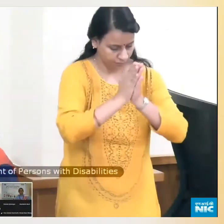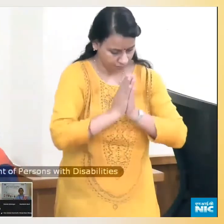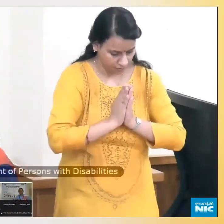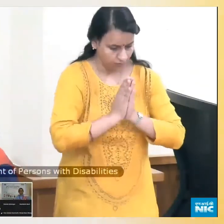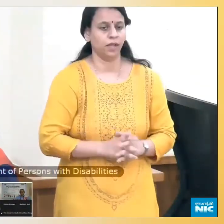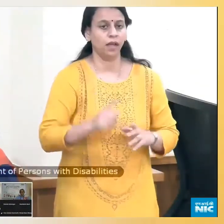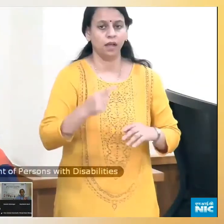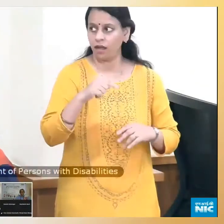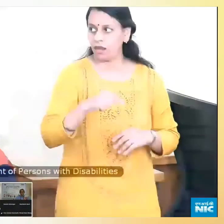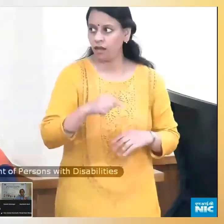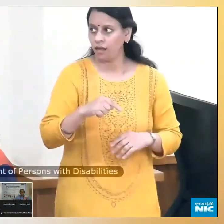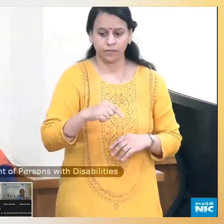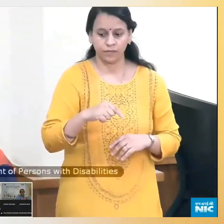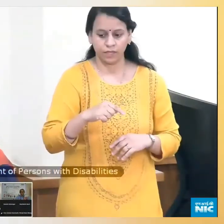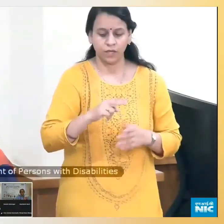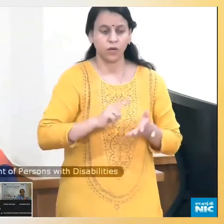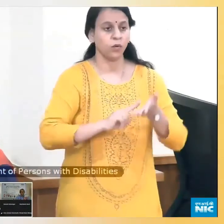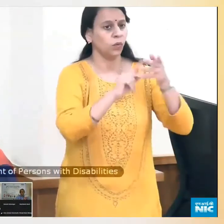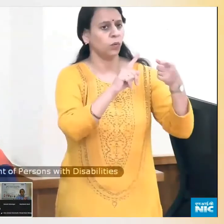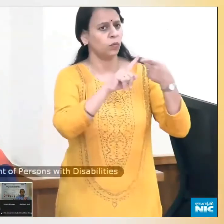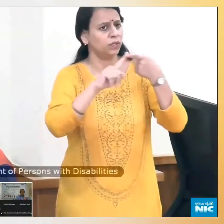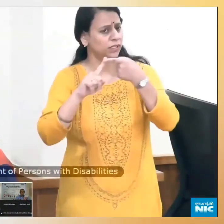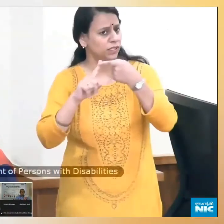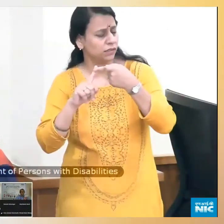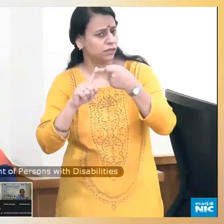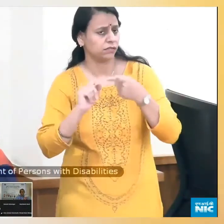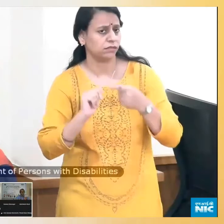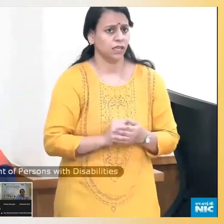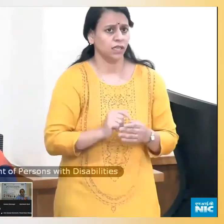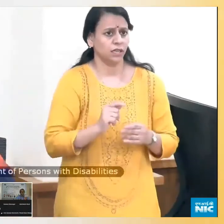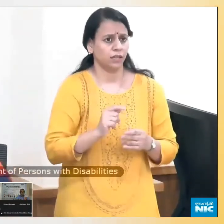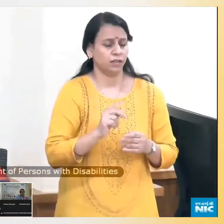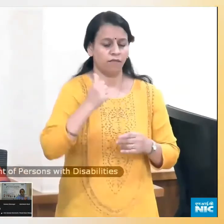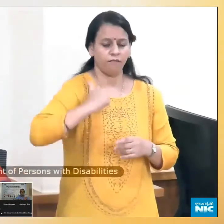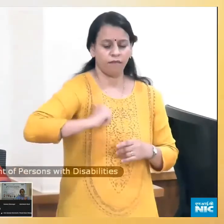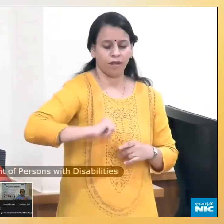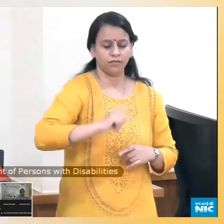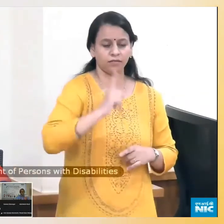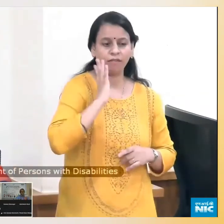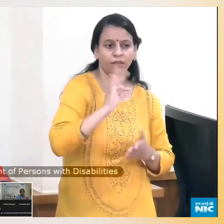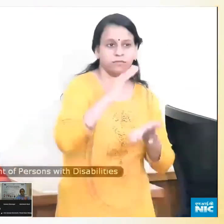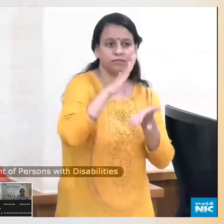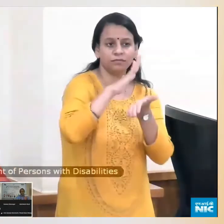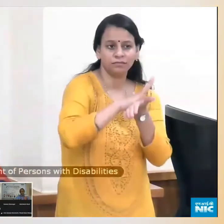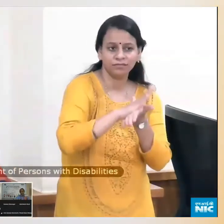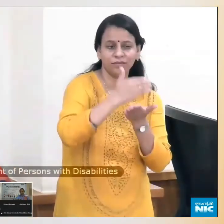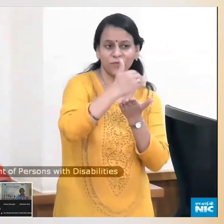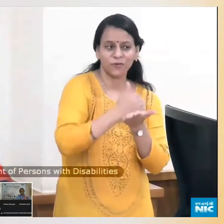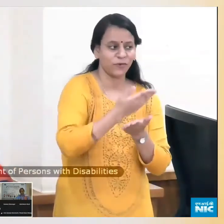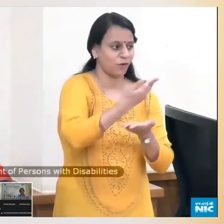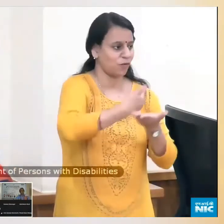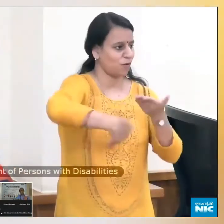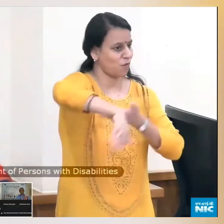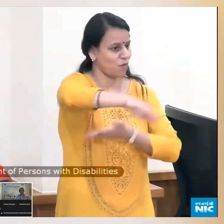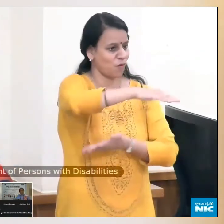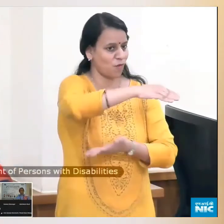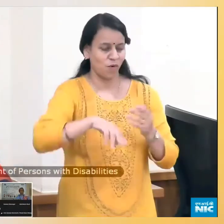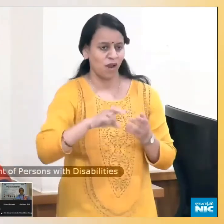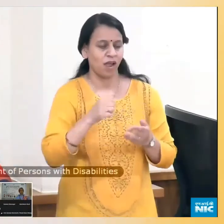प्रणाम। आज पूर्वोत्तर की 5th जो फैशन वीक का शुभ उद्घाटन है,